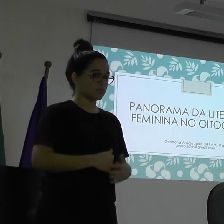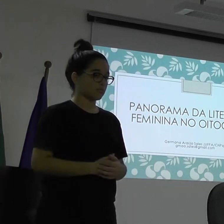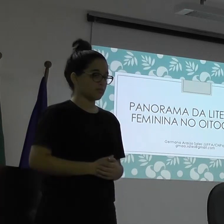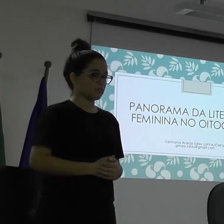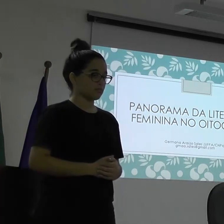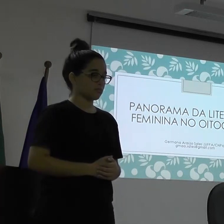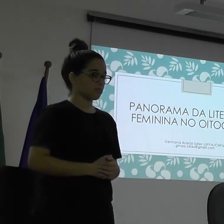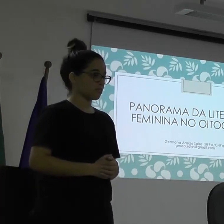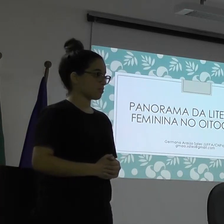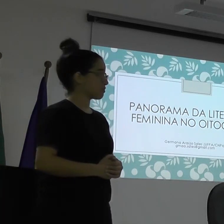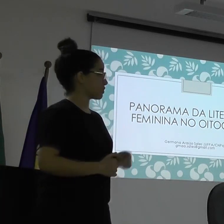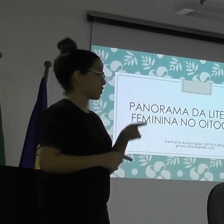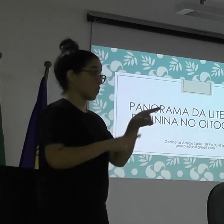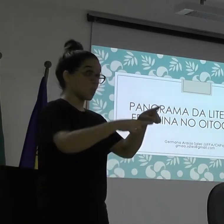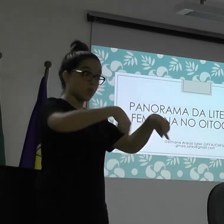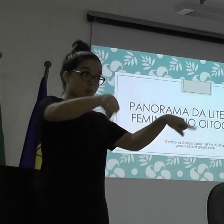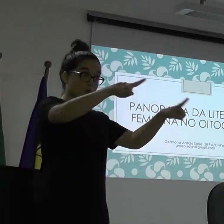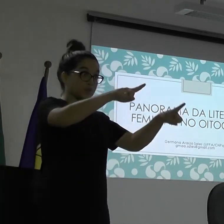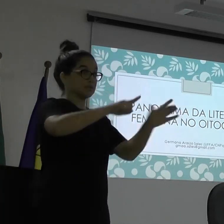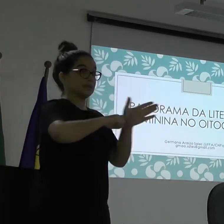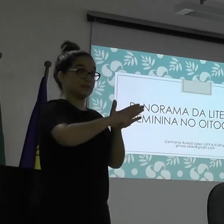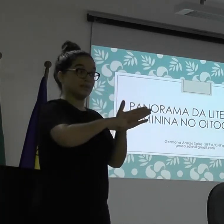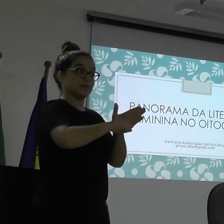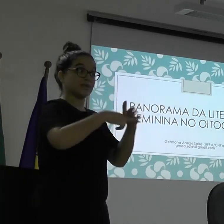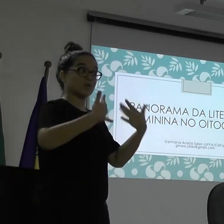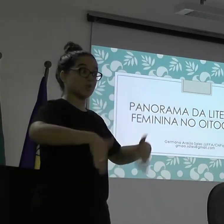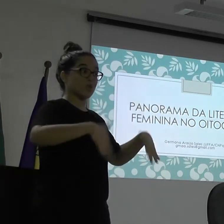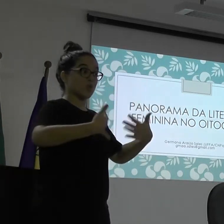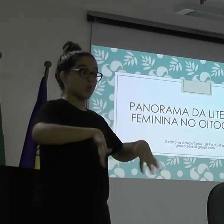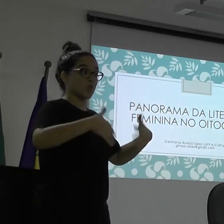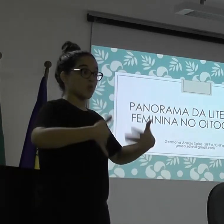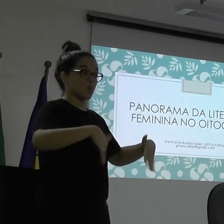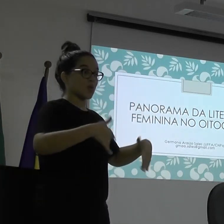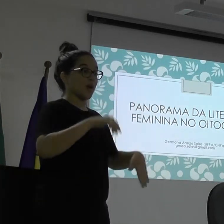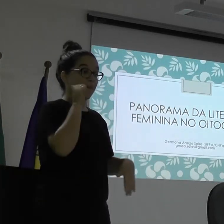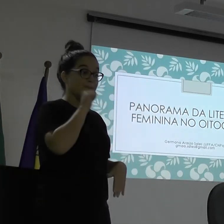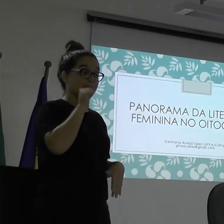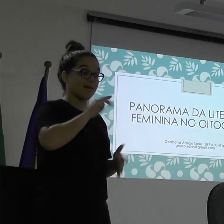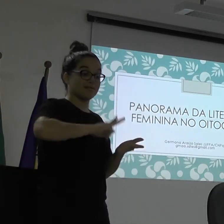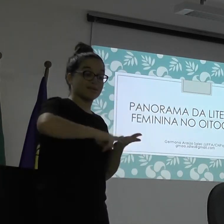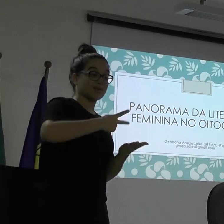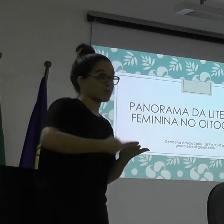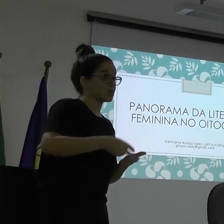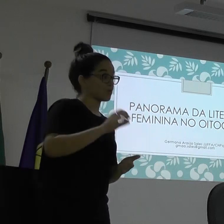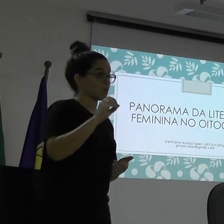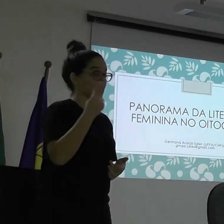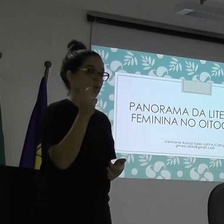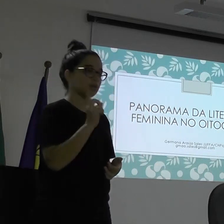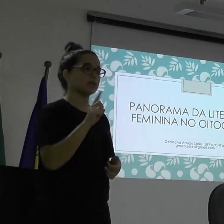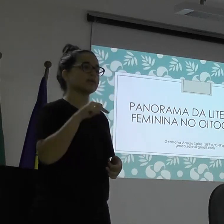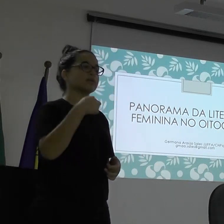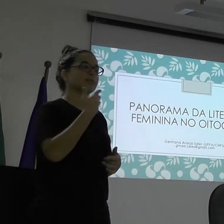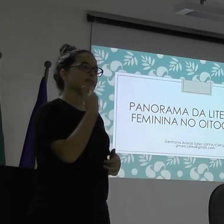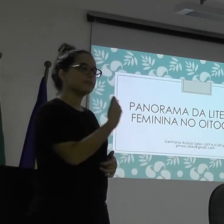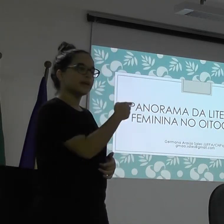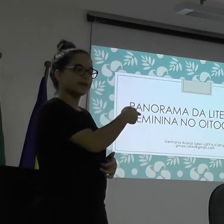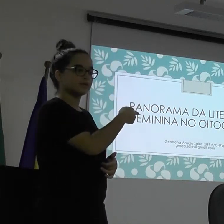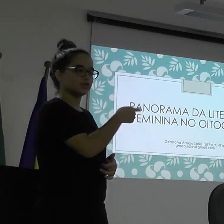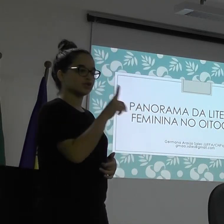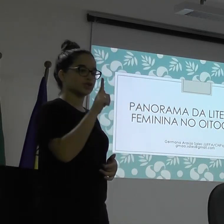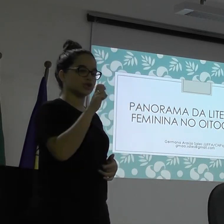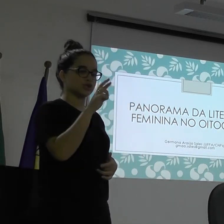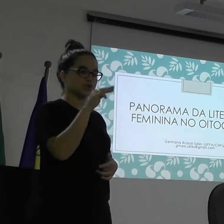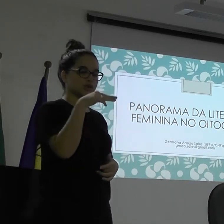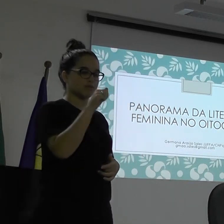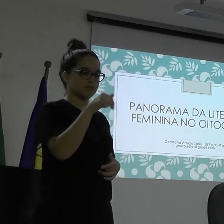Olha, uma pesquisa e tanto para vocês fazerem aqui, se essas mulheres foram traduzidas ou não. Depois a gente pede para a professora Germana disponibilizar